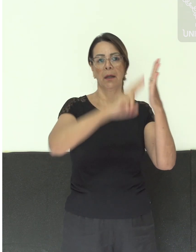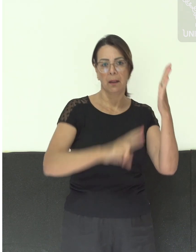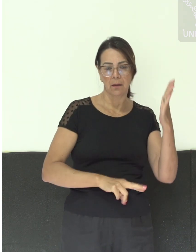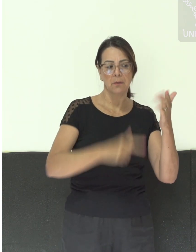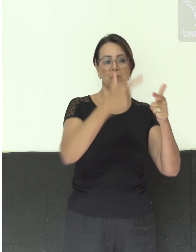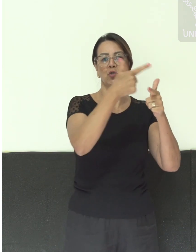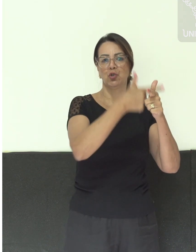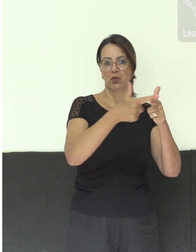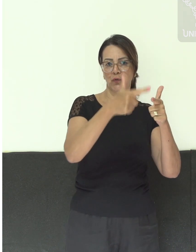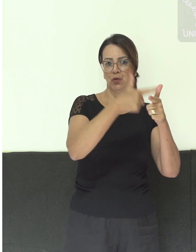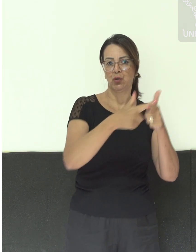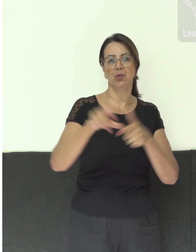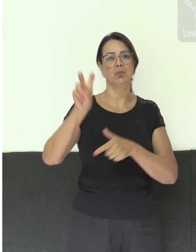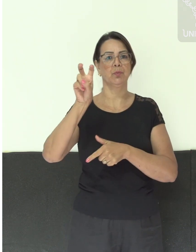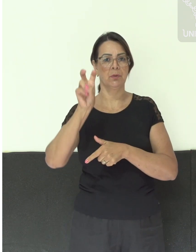Em